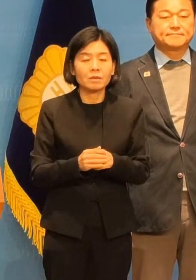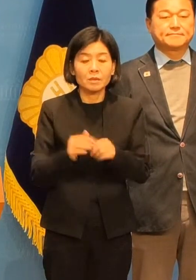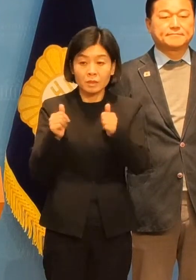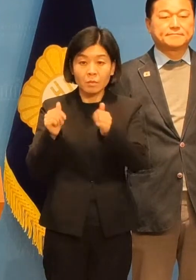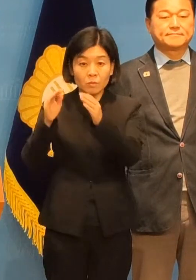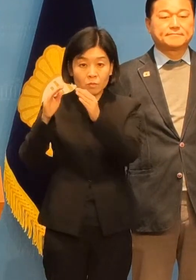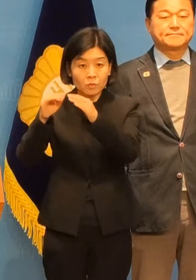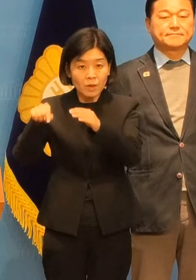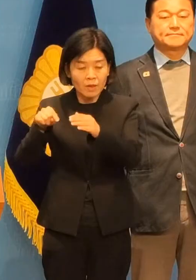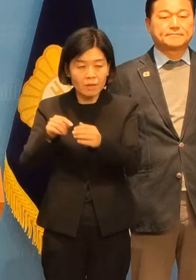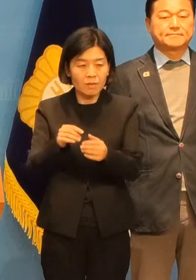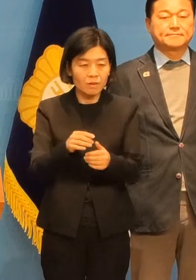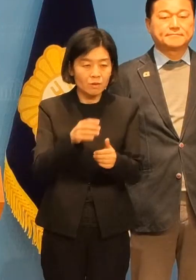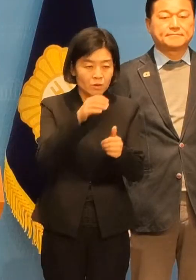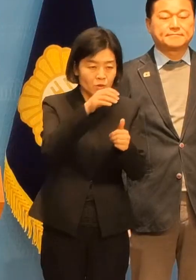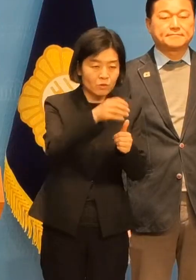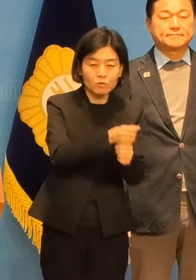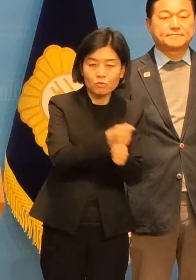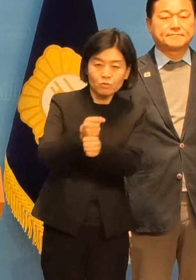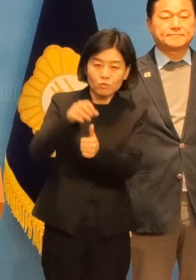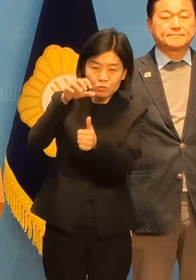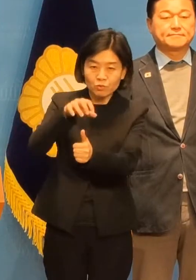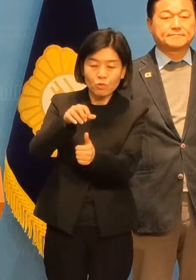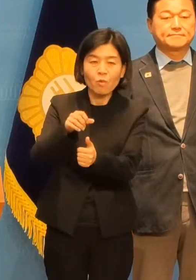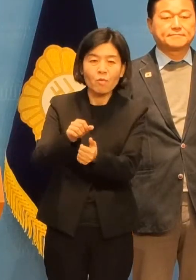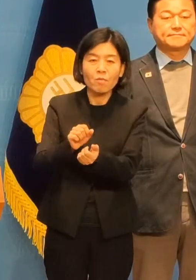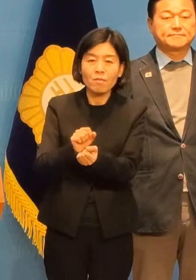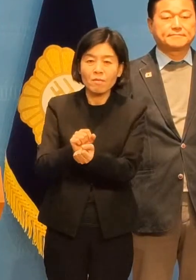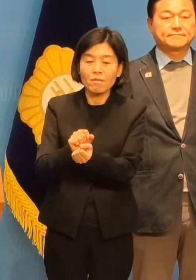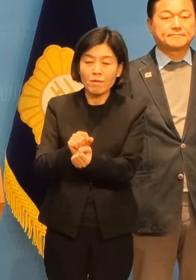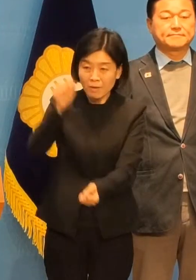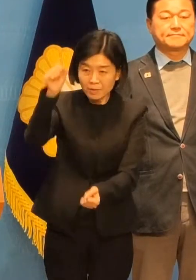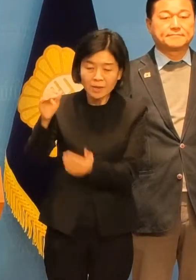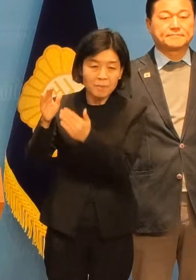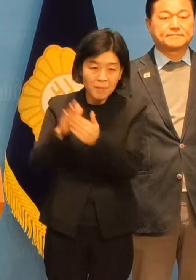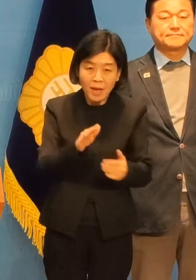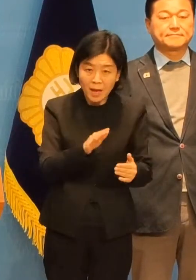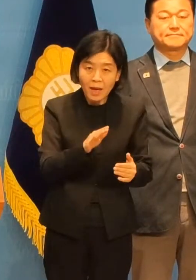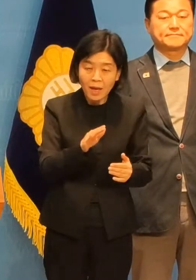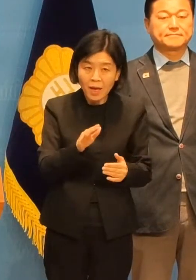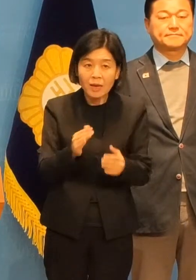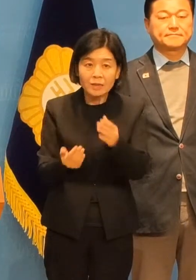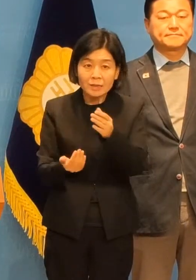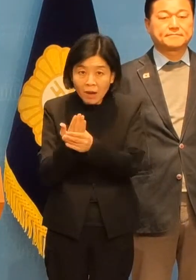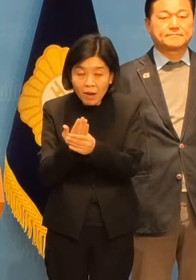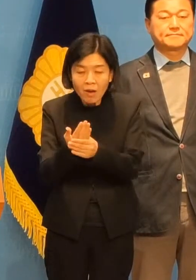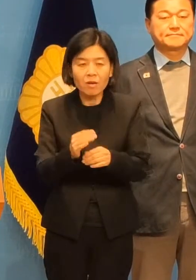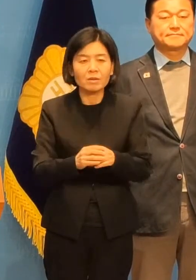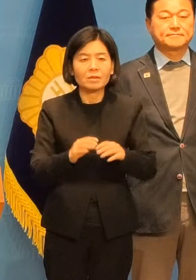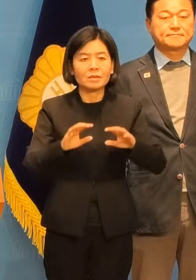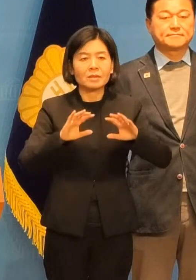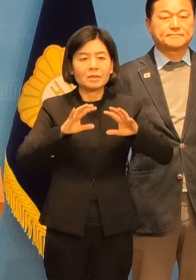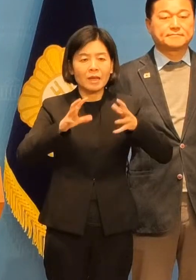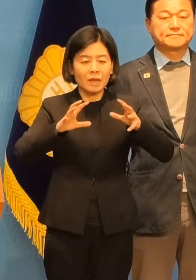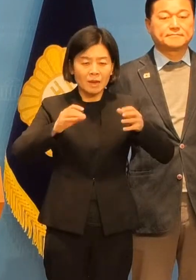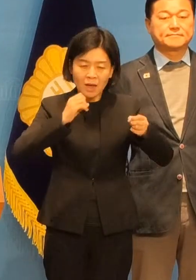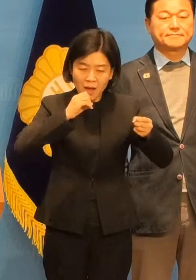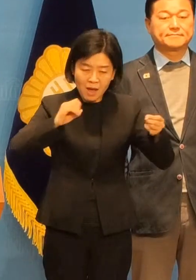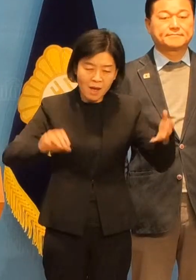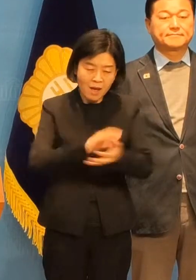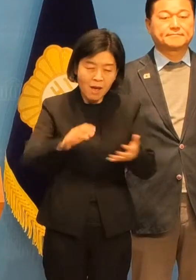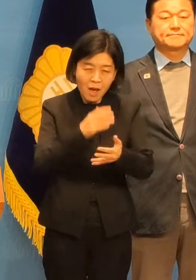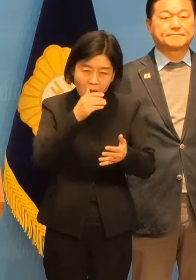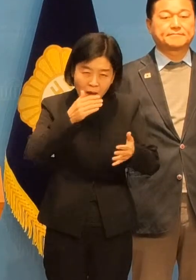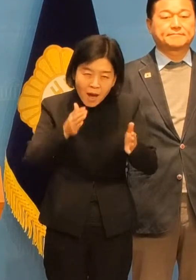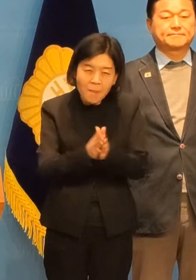의한 영장 기각 사안은 사실상 이러한 1년의 사법부의 내란 동조와 비호 행태가